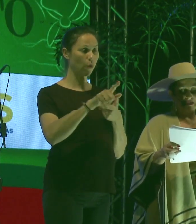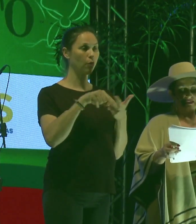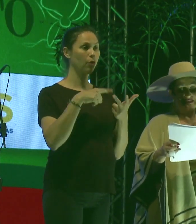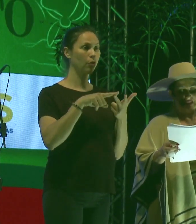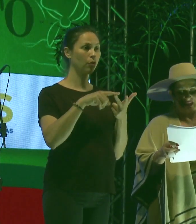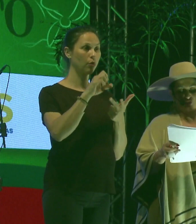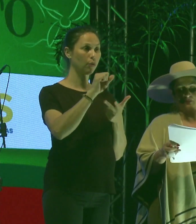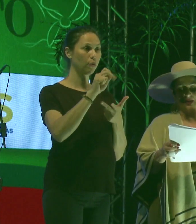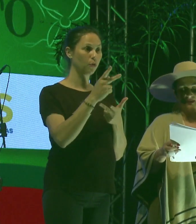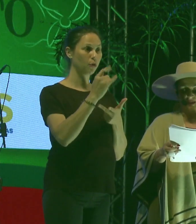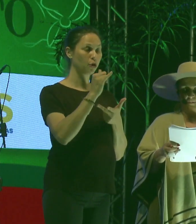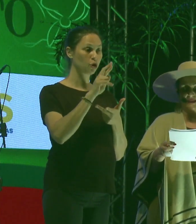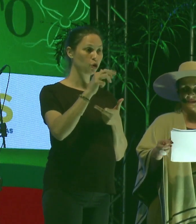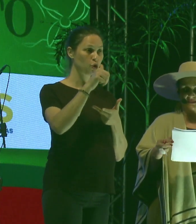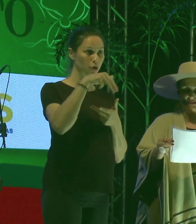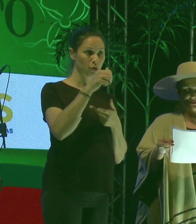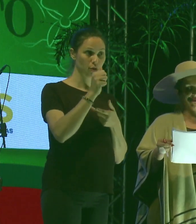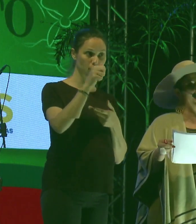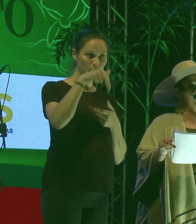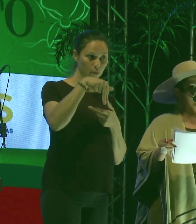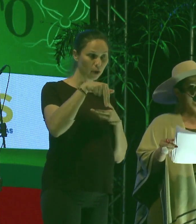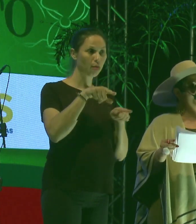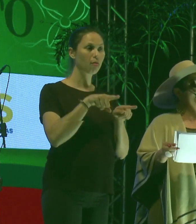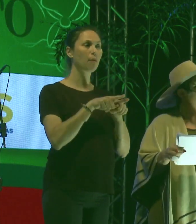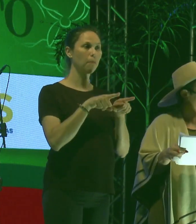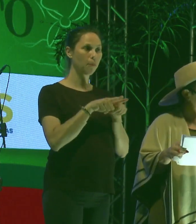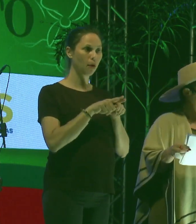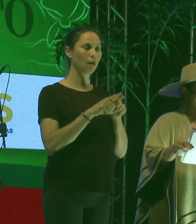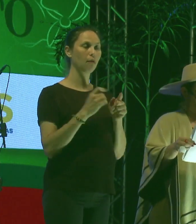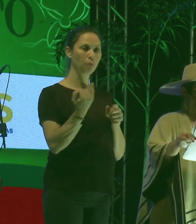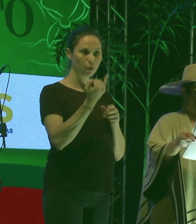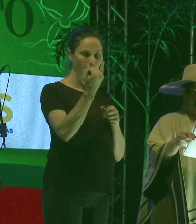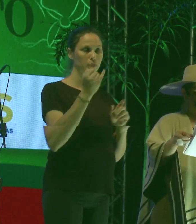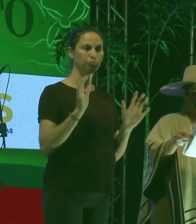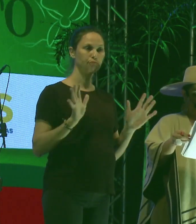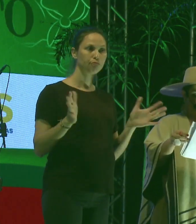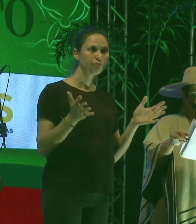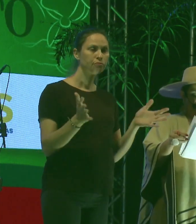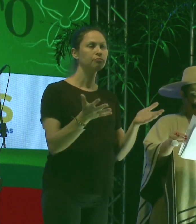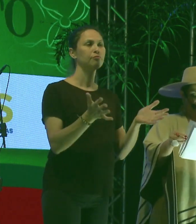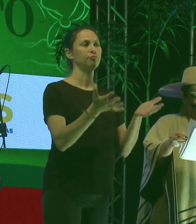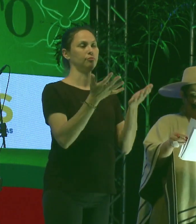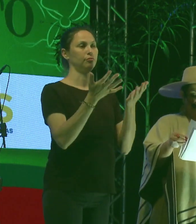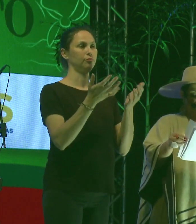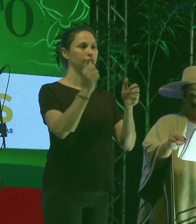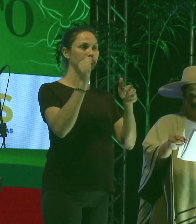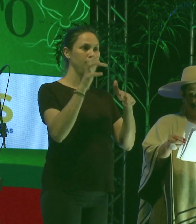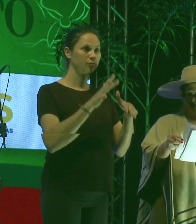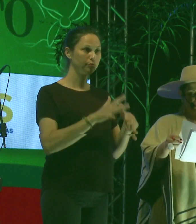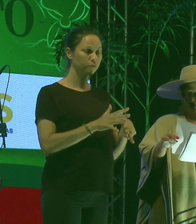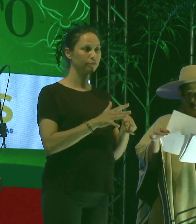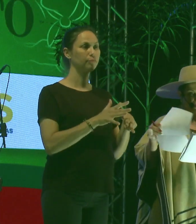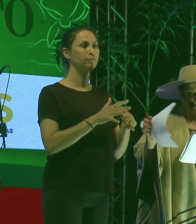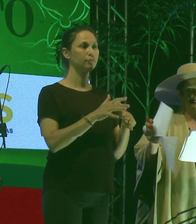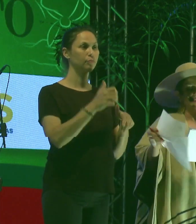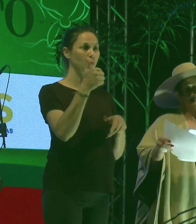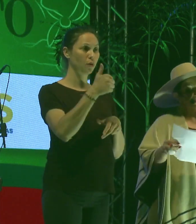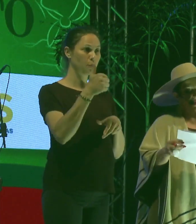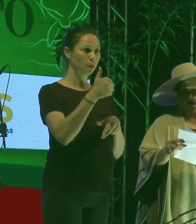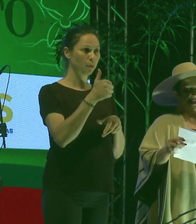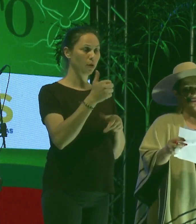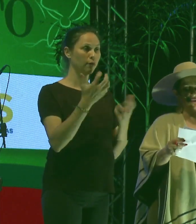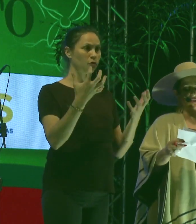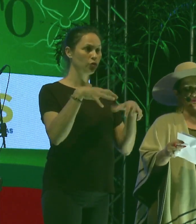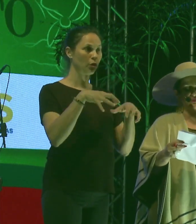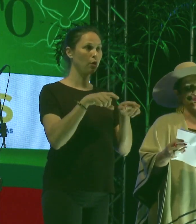e da 7ª Lamparina da Canção Gaúcha, que são eles. Kushak, Cotripau e Sherman Home Center.